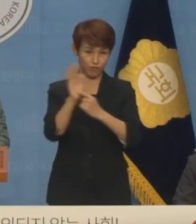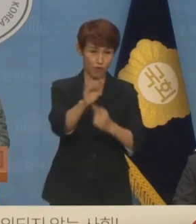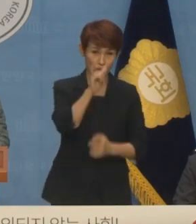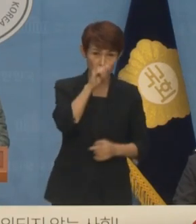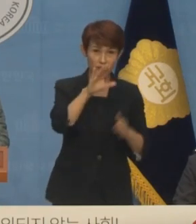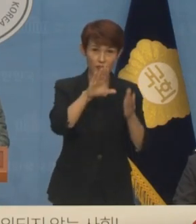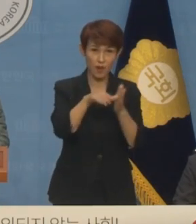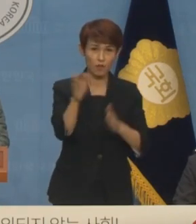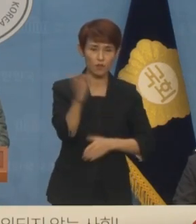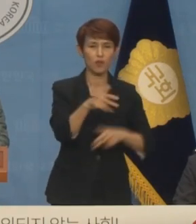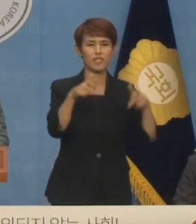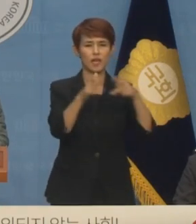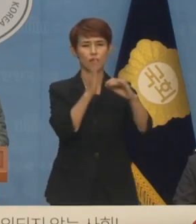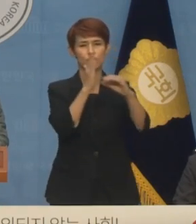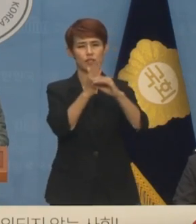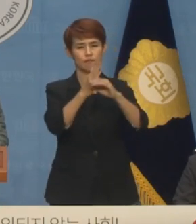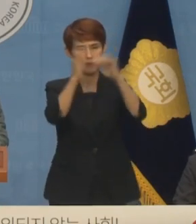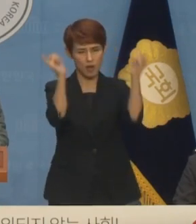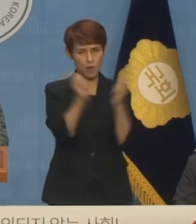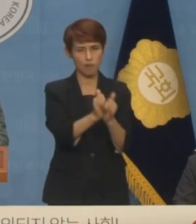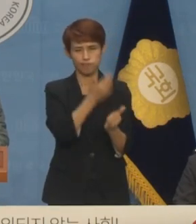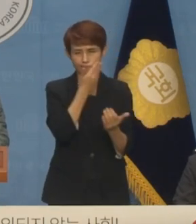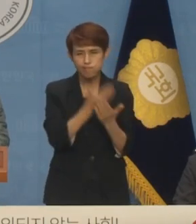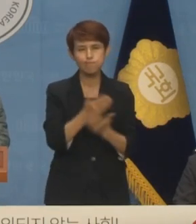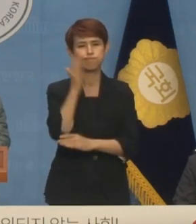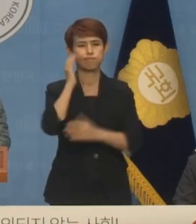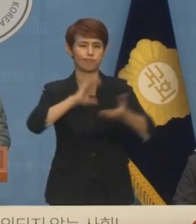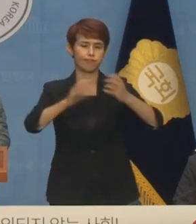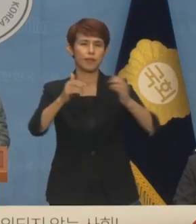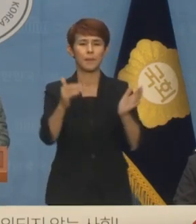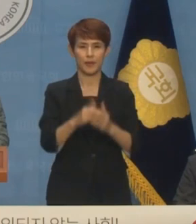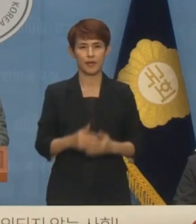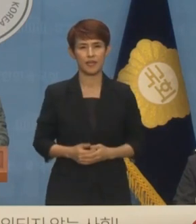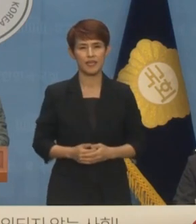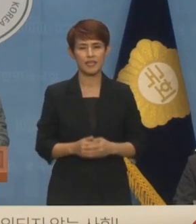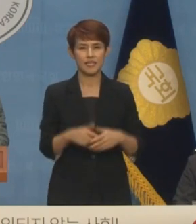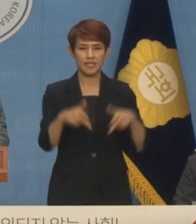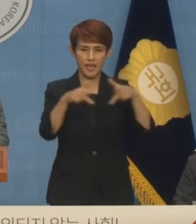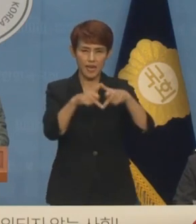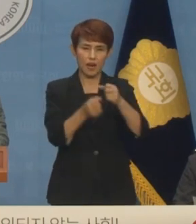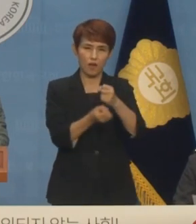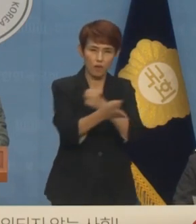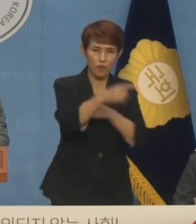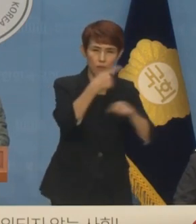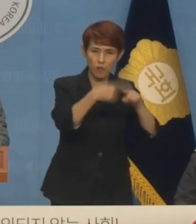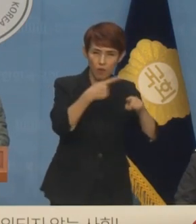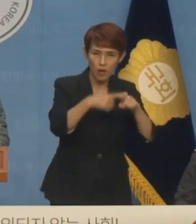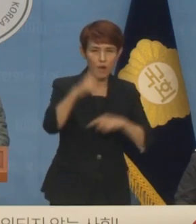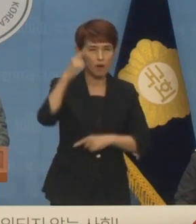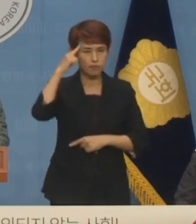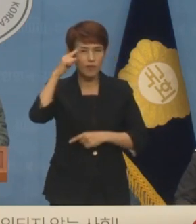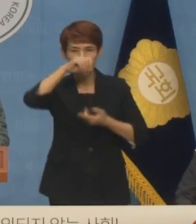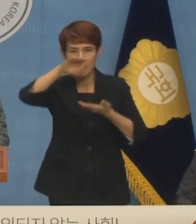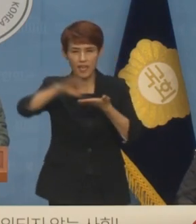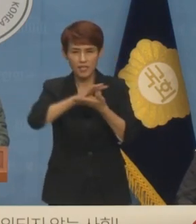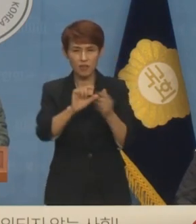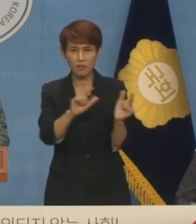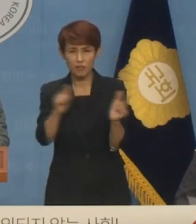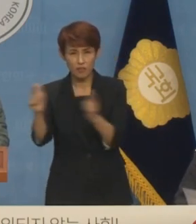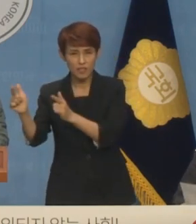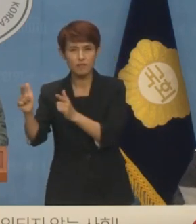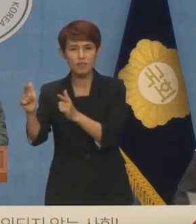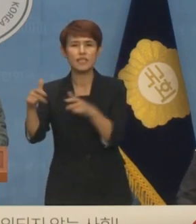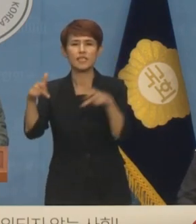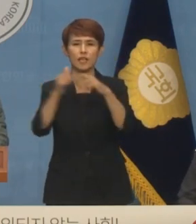장애 주류화 제도를 본격적으로 논의하기 시작했습니다. 장애 역량 평가, 인지 예산 및 통계 등 장애 주류화 제도 도입의